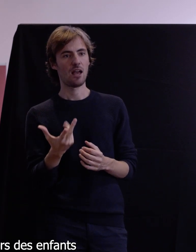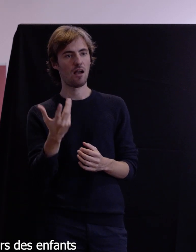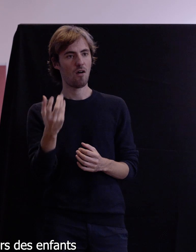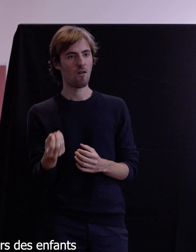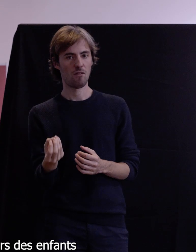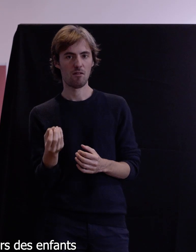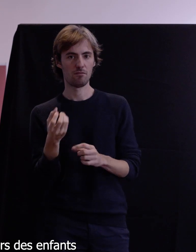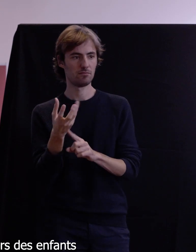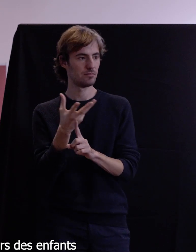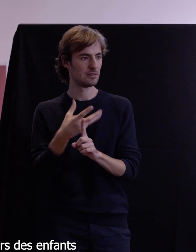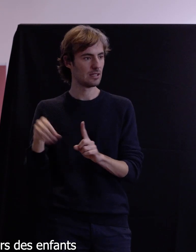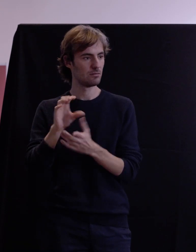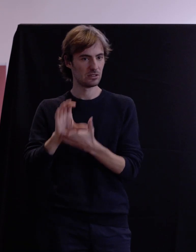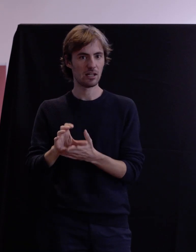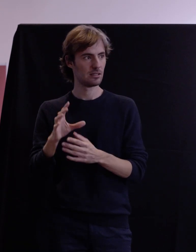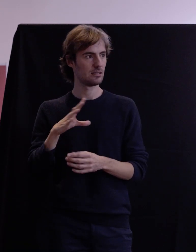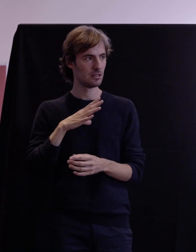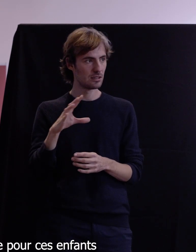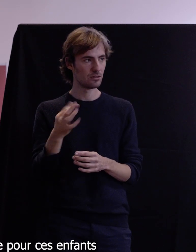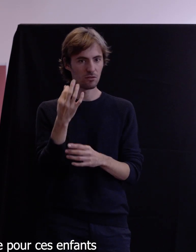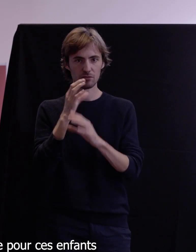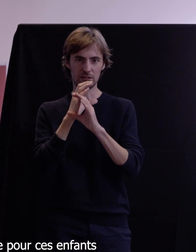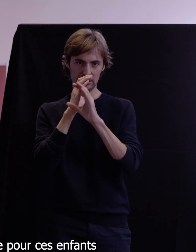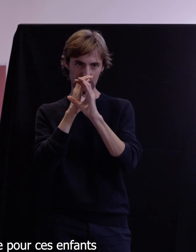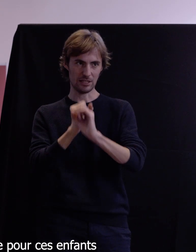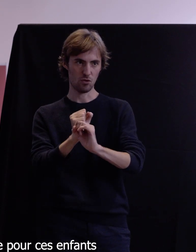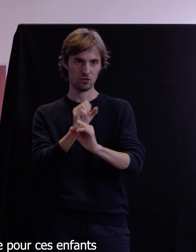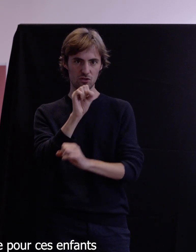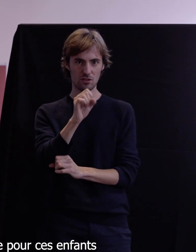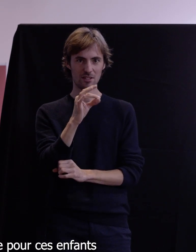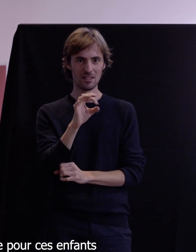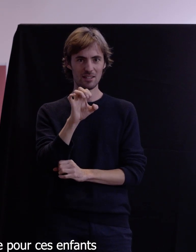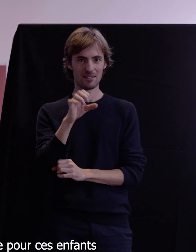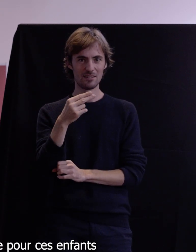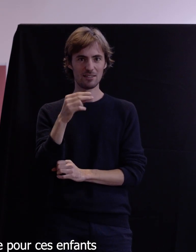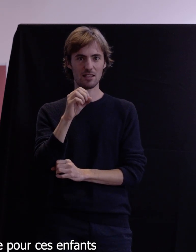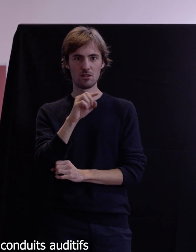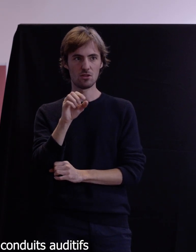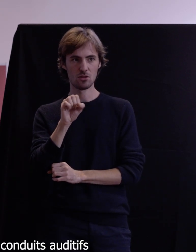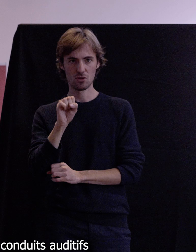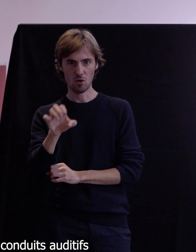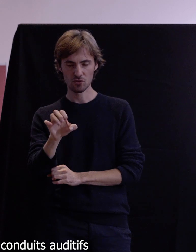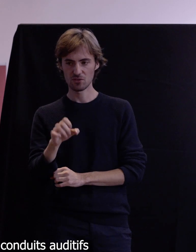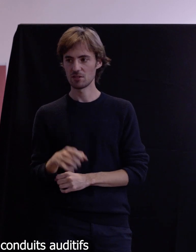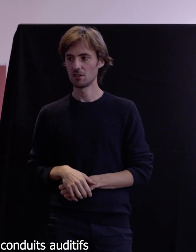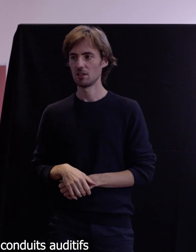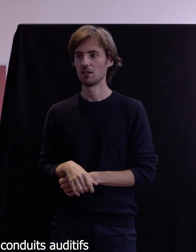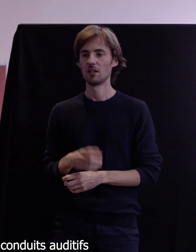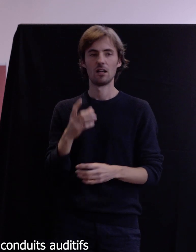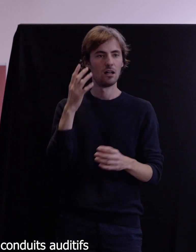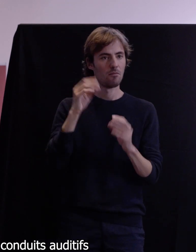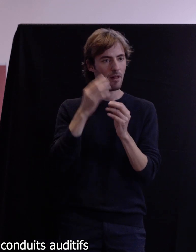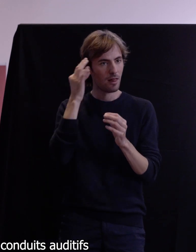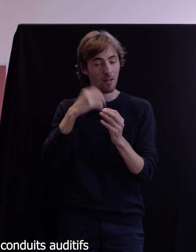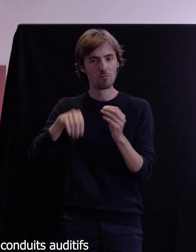ont un syndrome Charge. Et donc, c'est vrai que pour ces enfants qui ont une surdité importante et une sténose des conduits auditifs